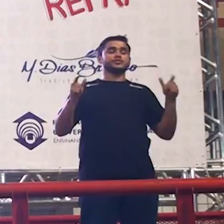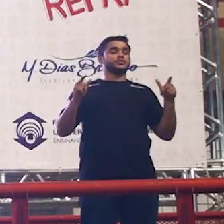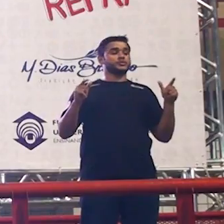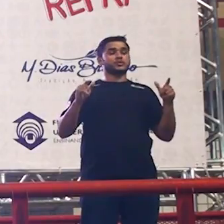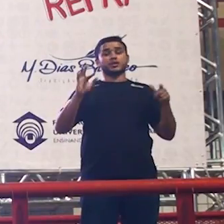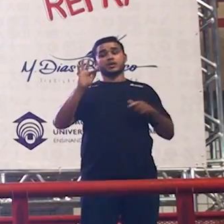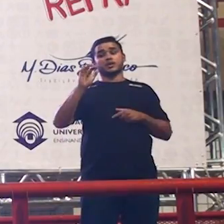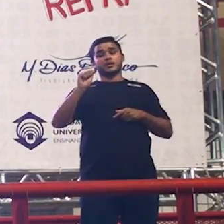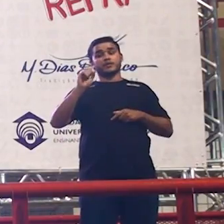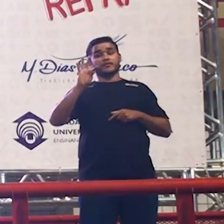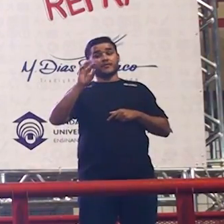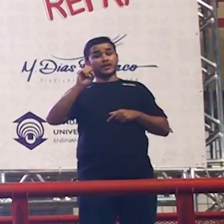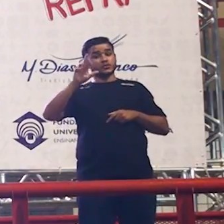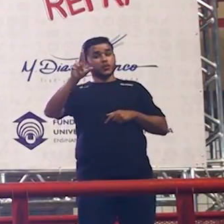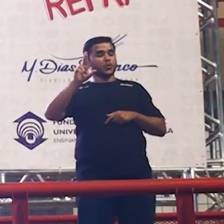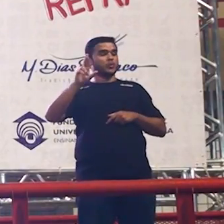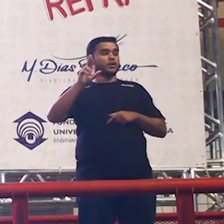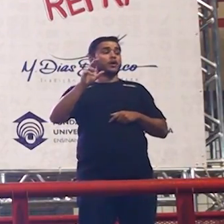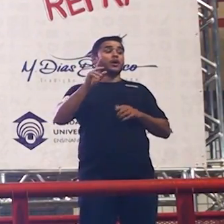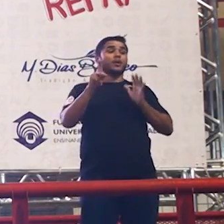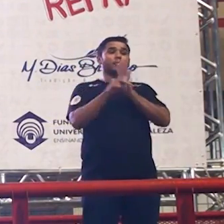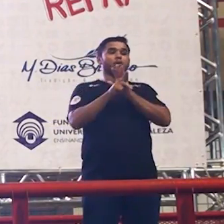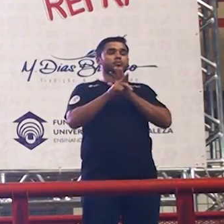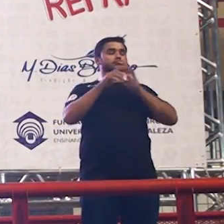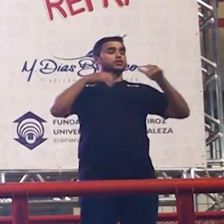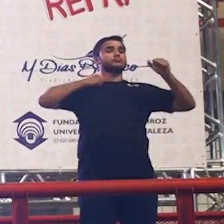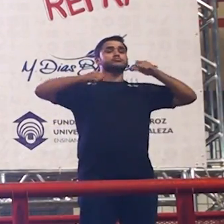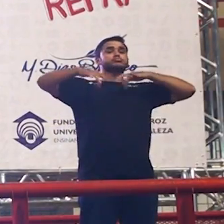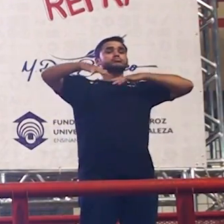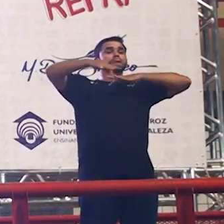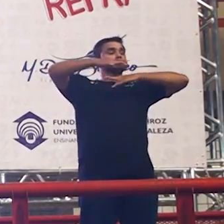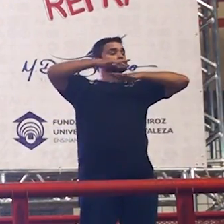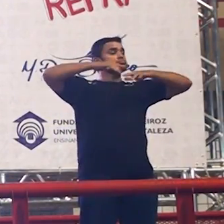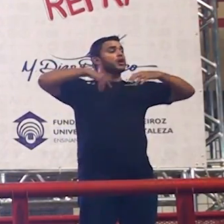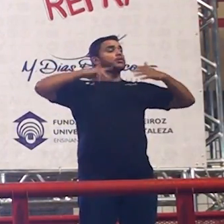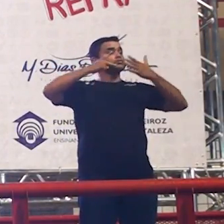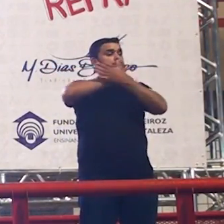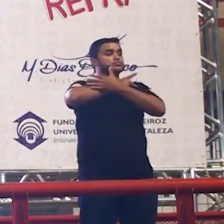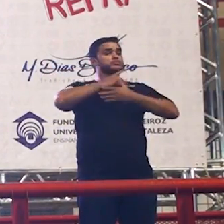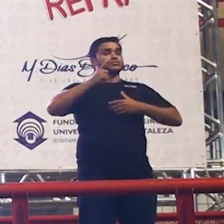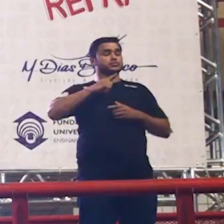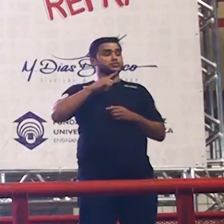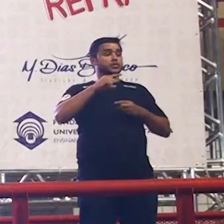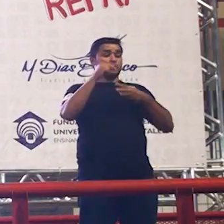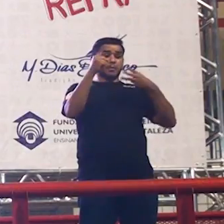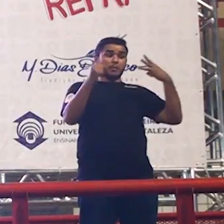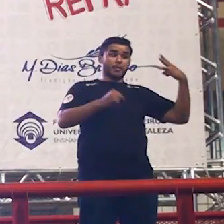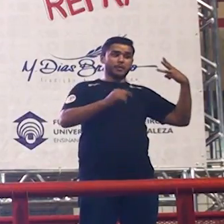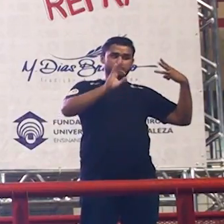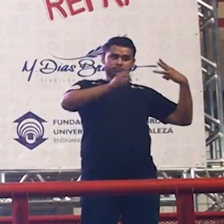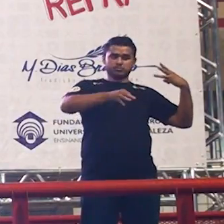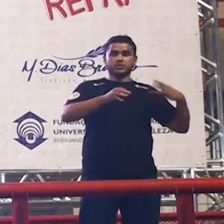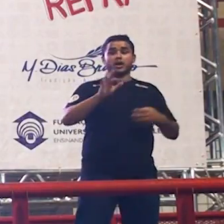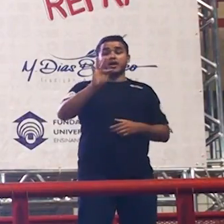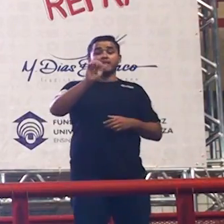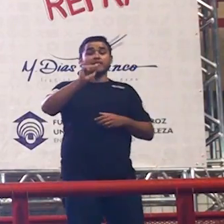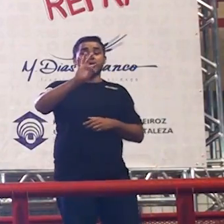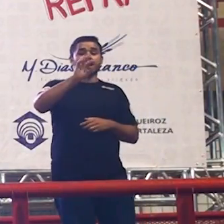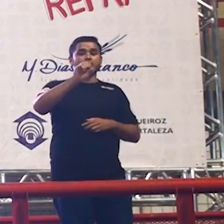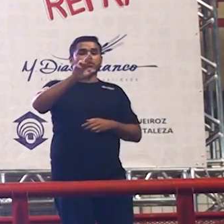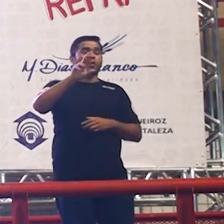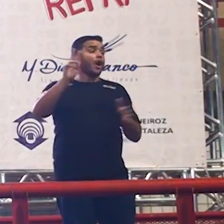e fator? Elemento, ele compõe o clima. Temperatura, pressão e umidade. Fatores